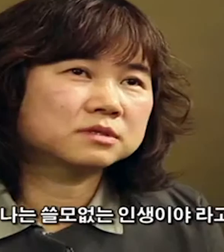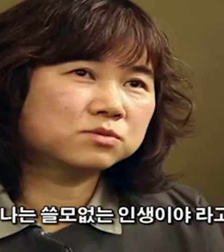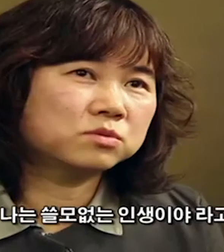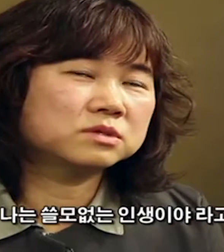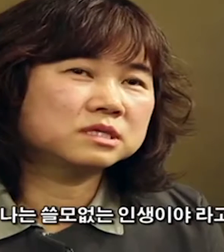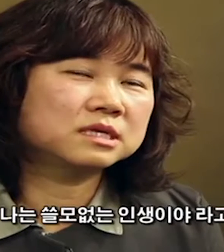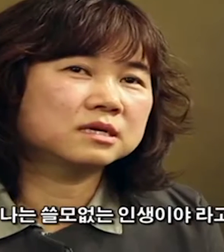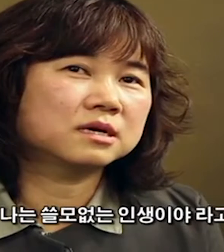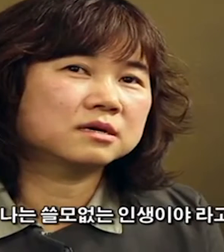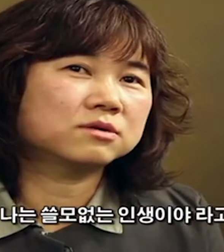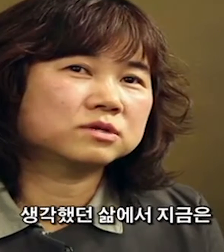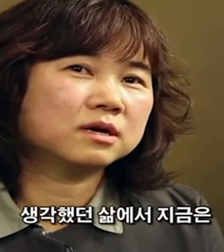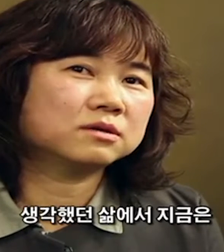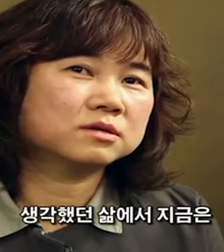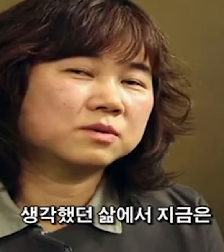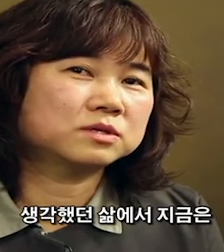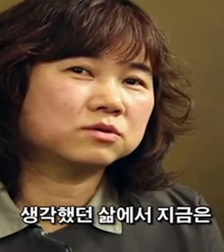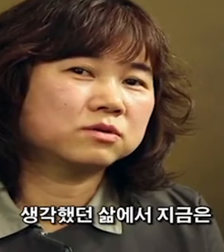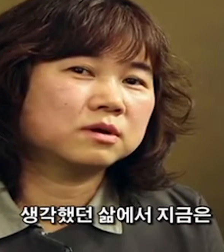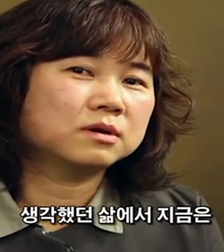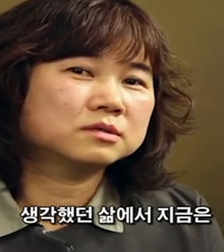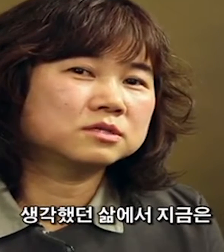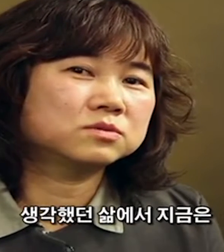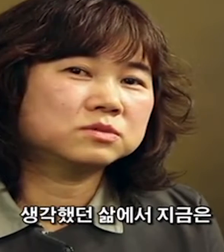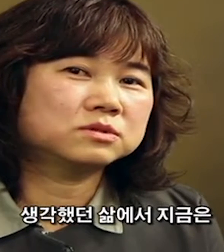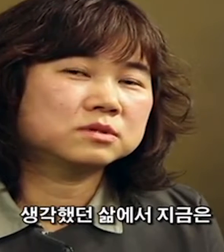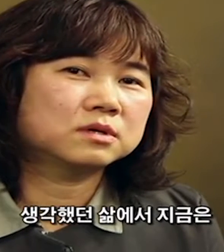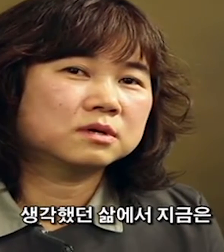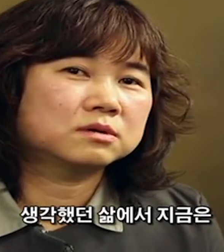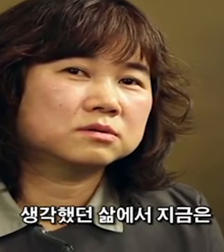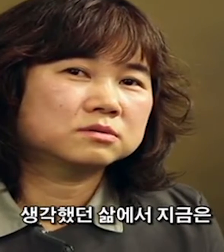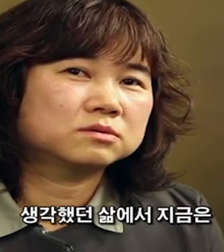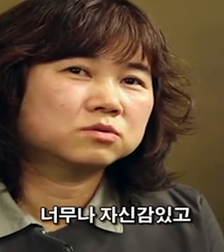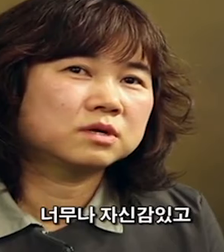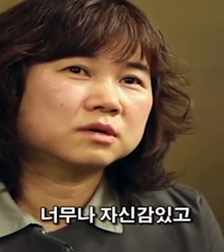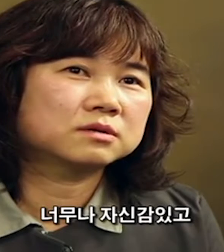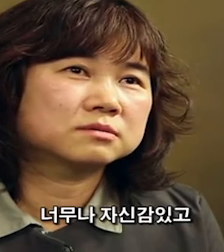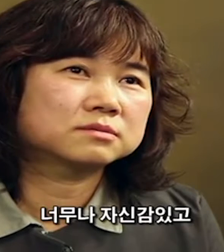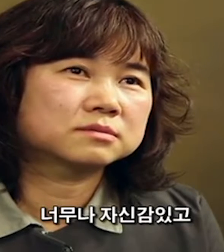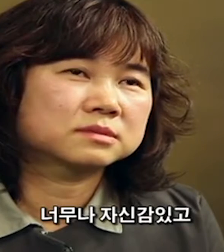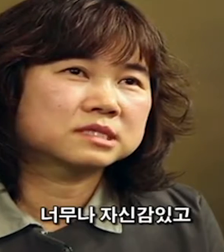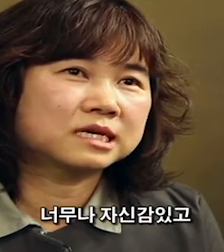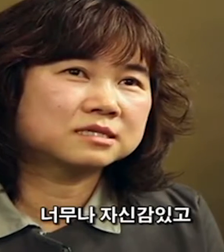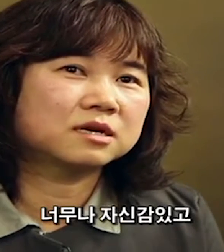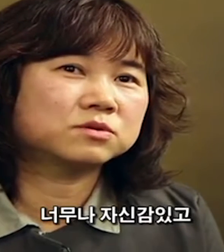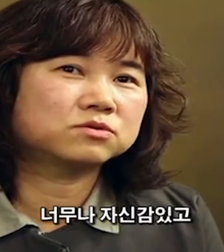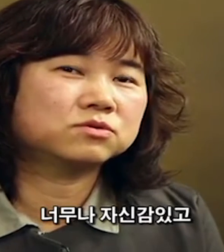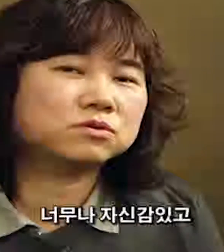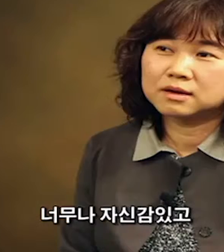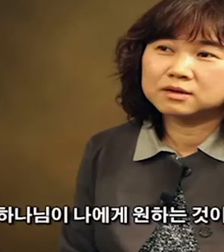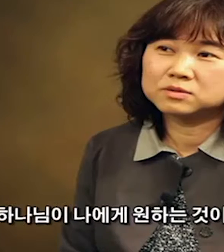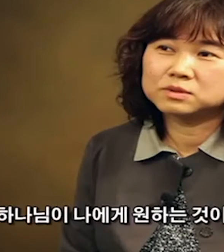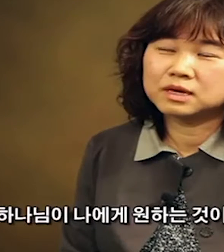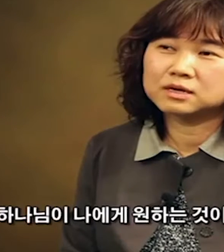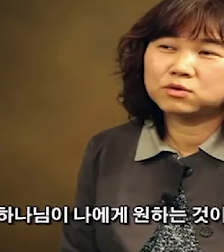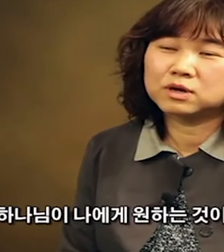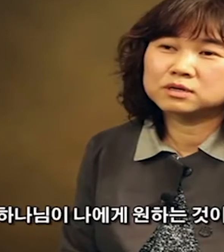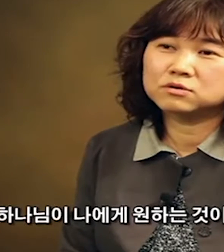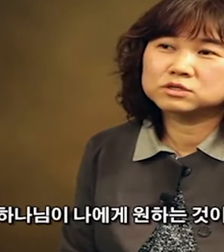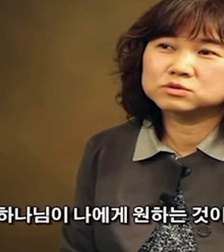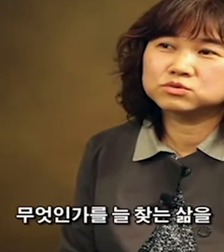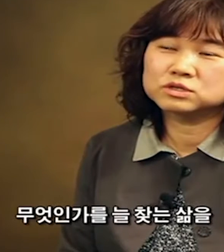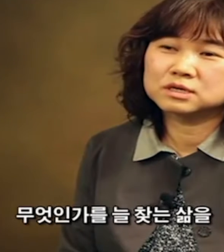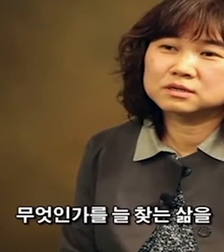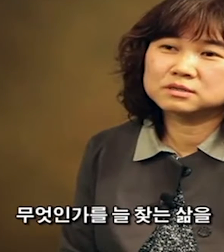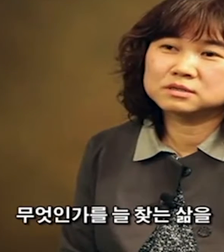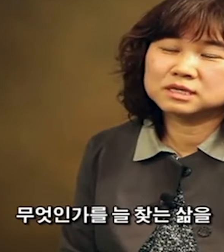나는 쓸모없는 인생이야 라고 생각했던 삶에서 지금은 너무나 자신감 있고 하나님이 나에게 원하는